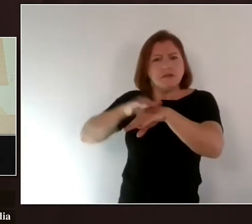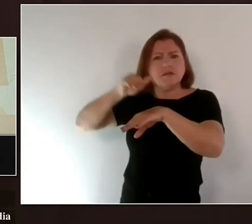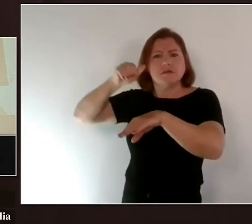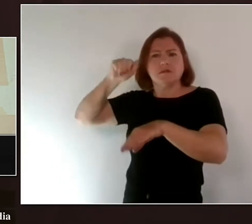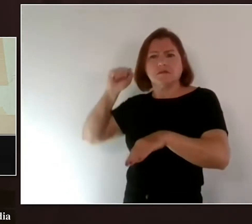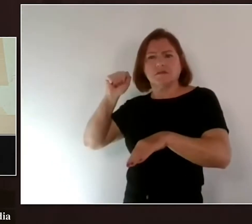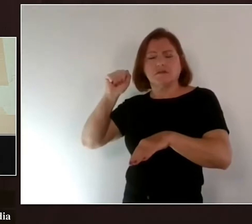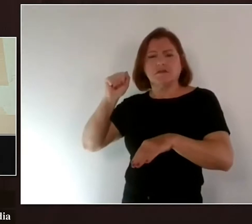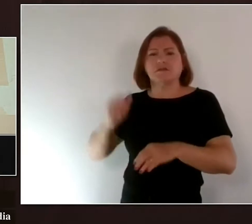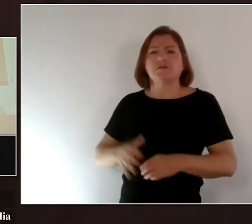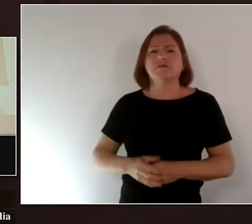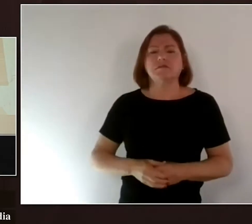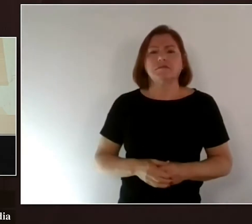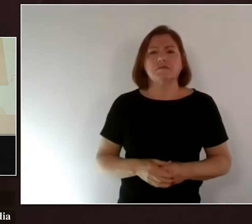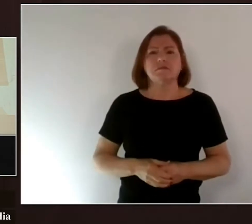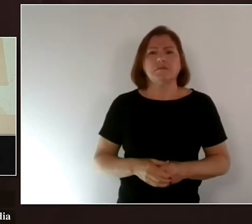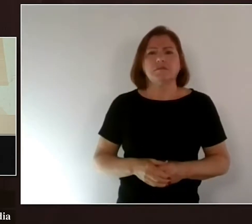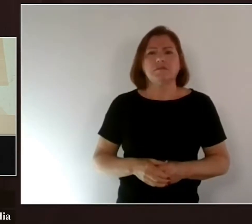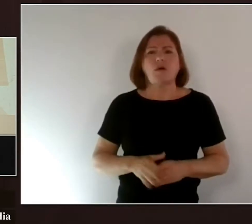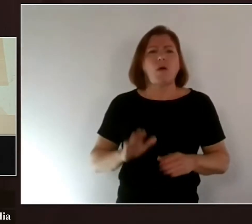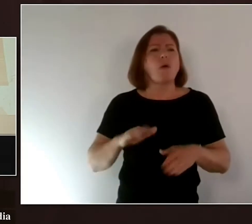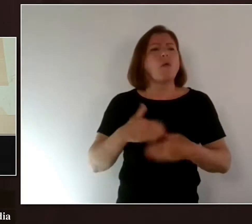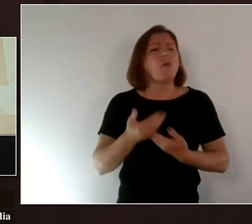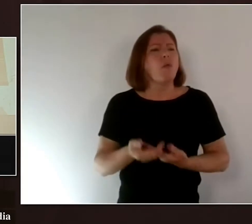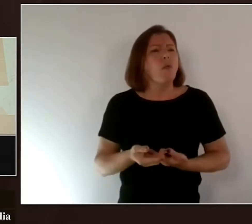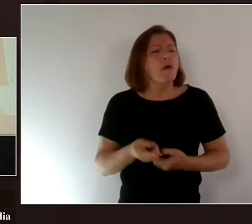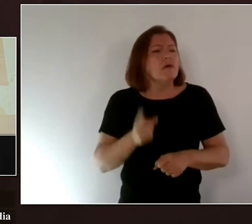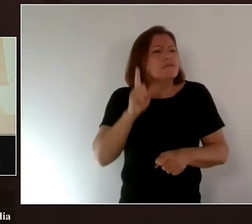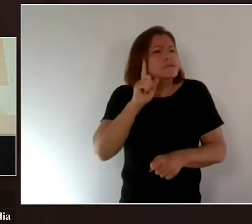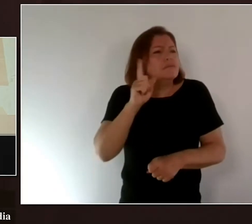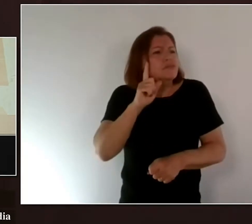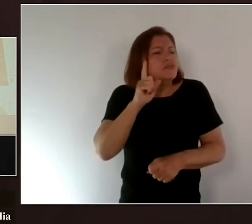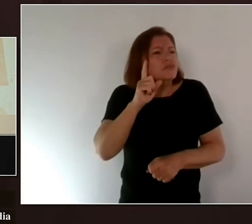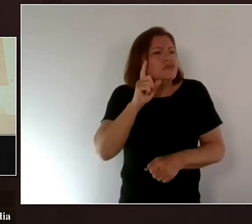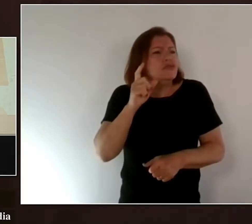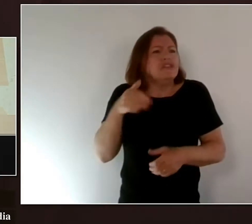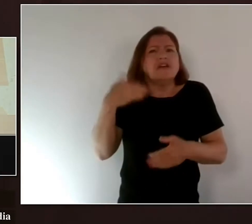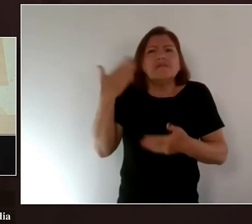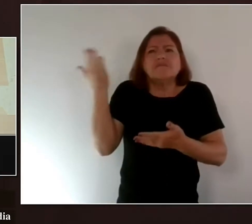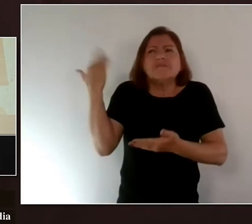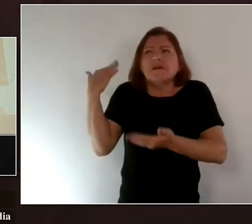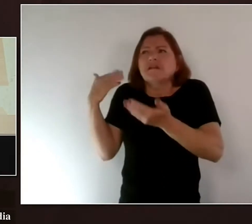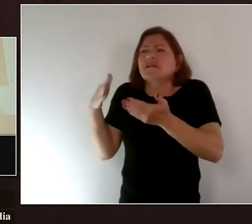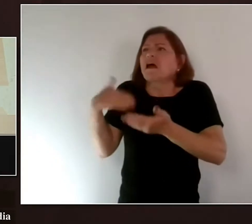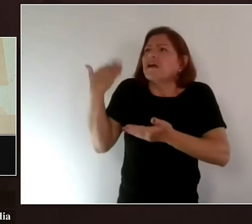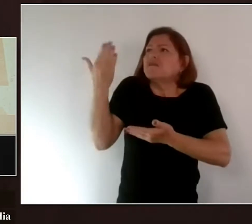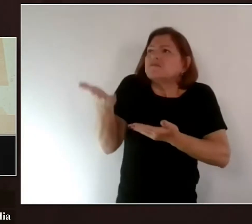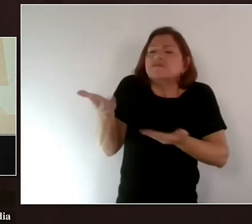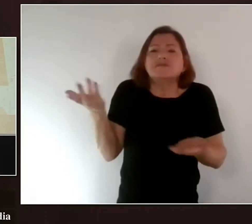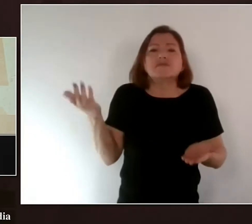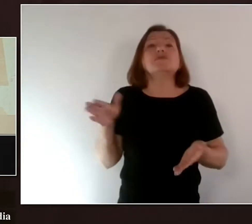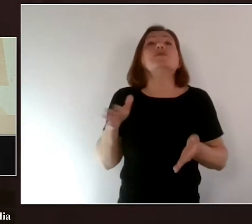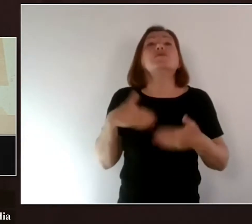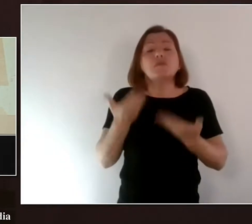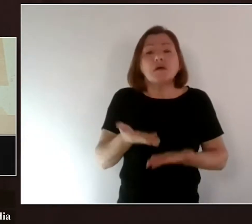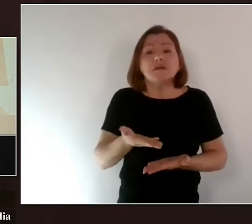quando é o dia, quando será e quando foi e quando é o dia da convocação?